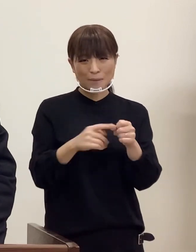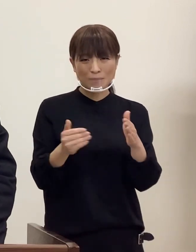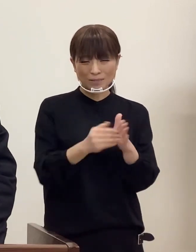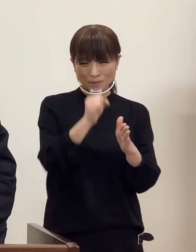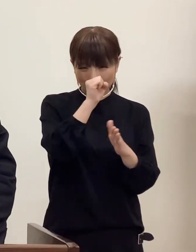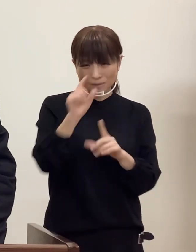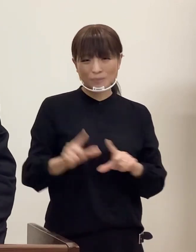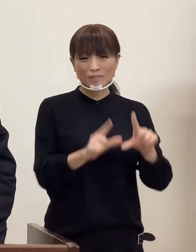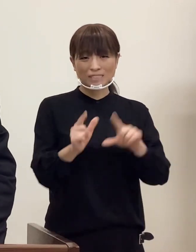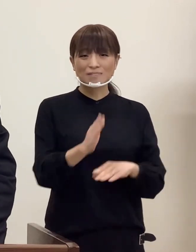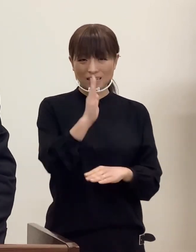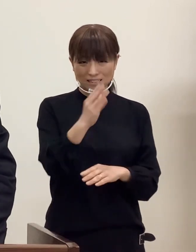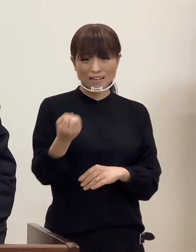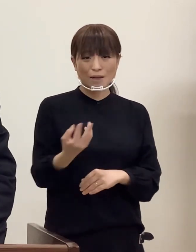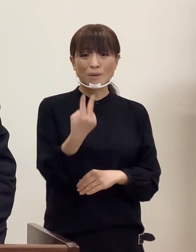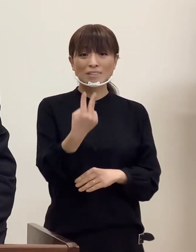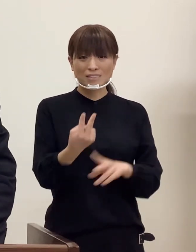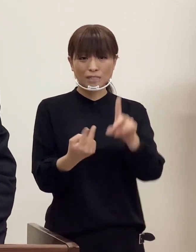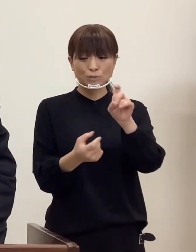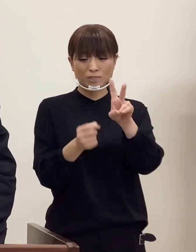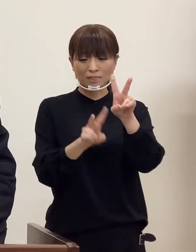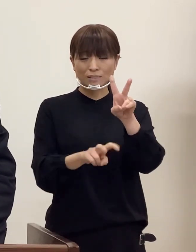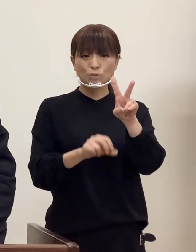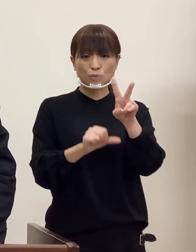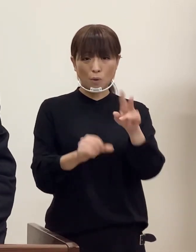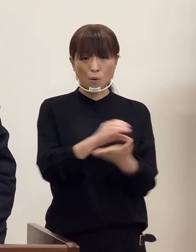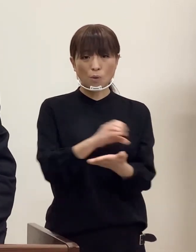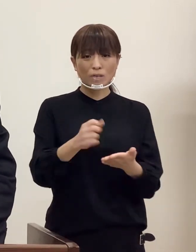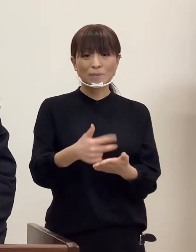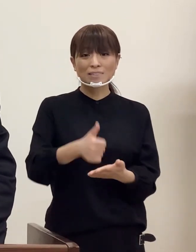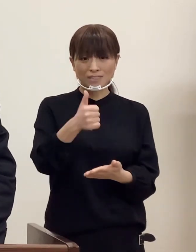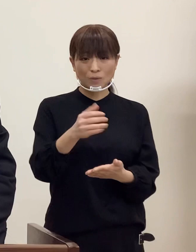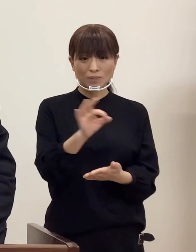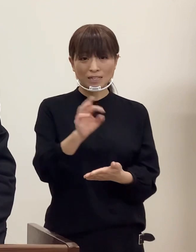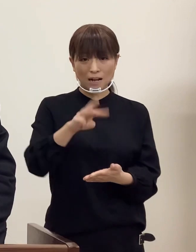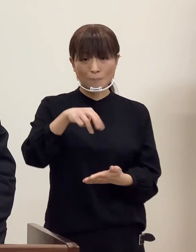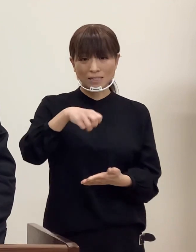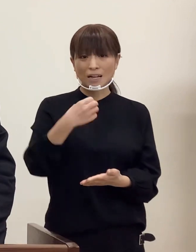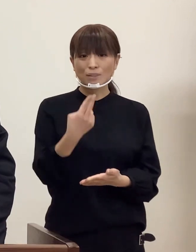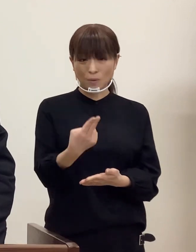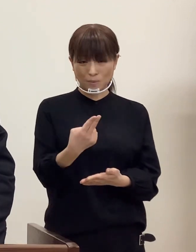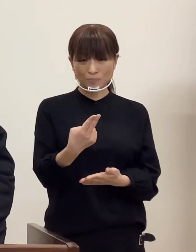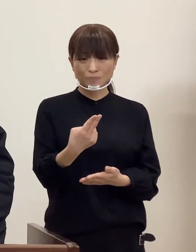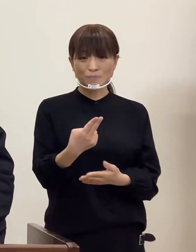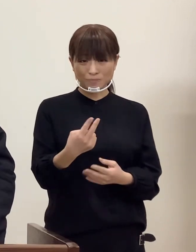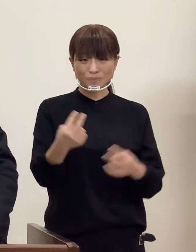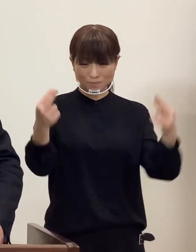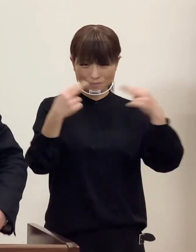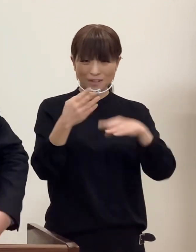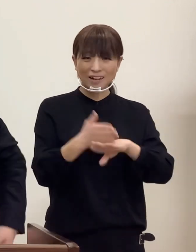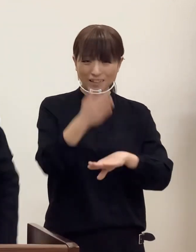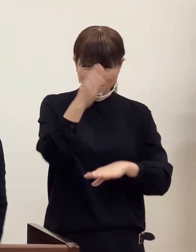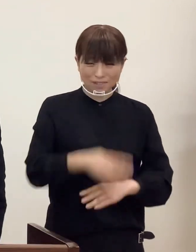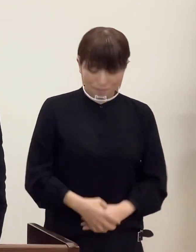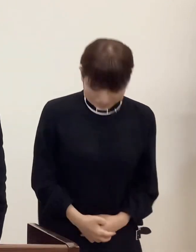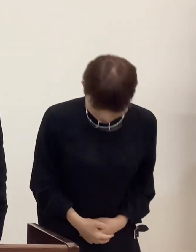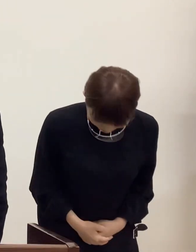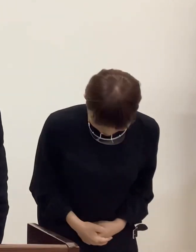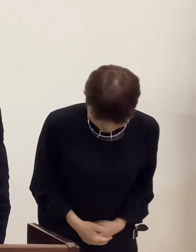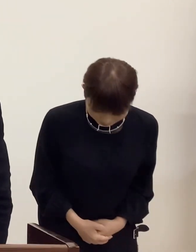ごしください。令和2年12月25日、郡山市長品川雅人、ご清聴ありがとうございました。